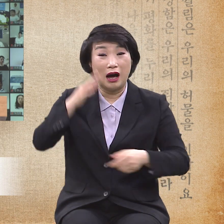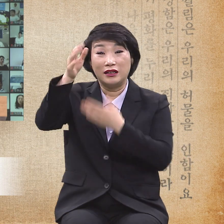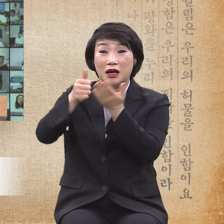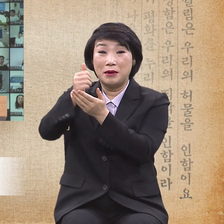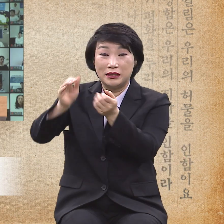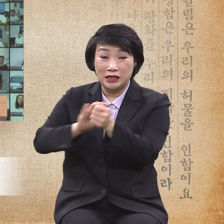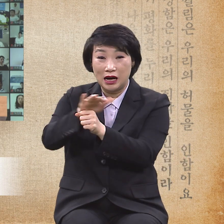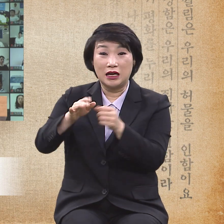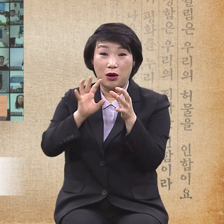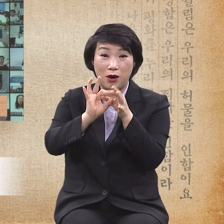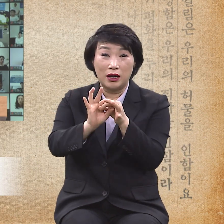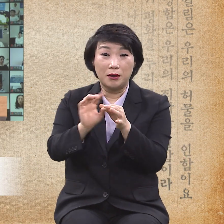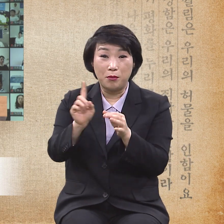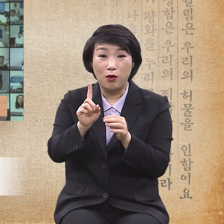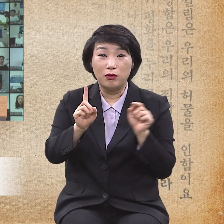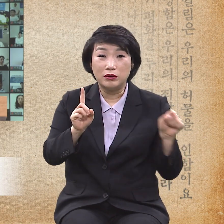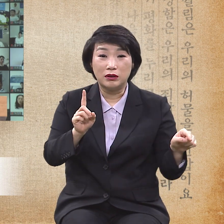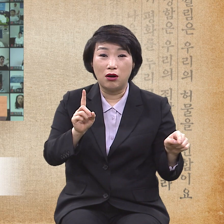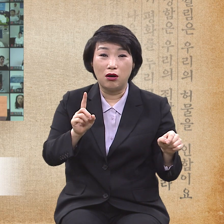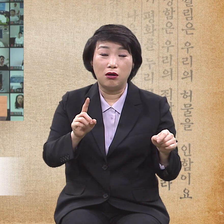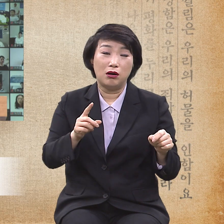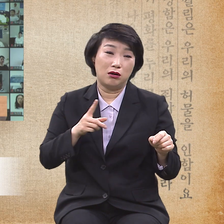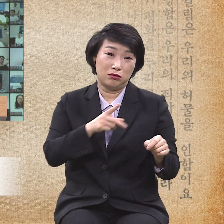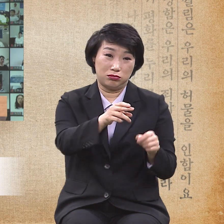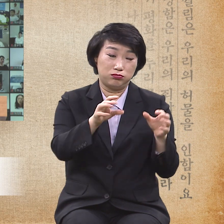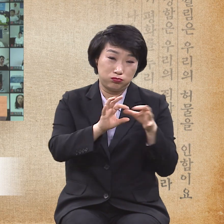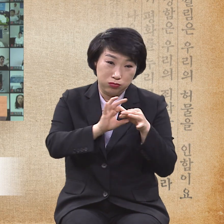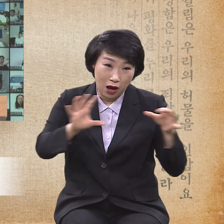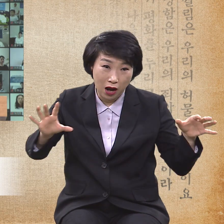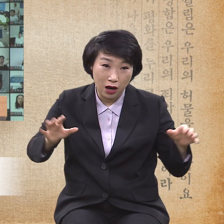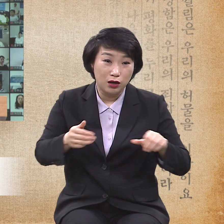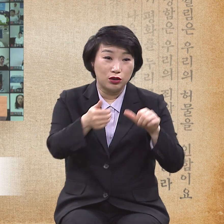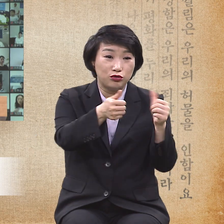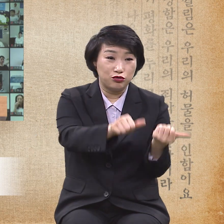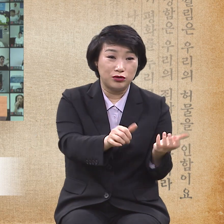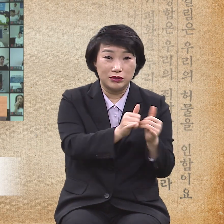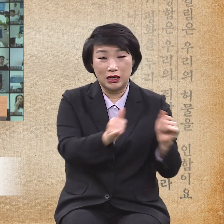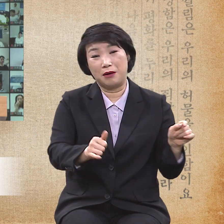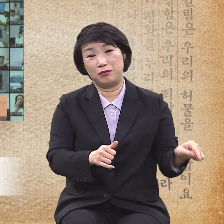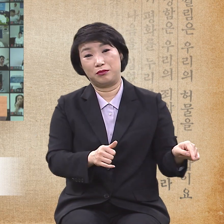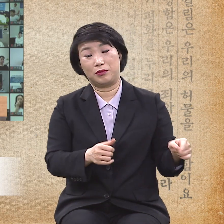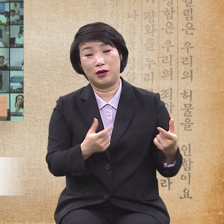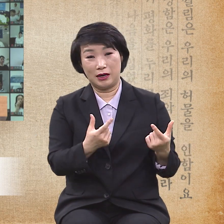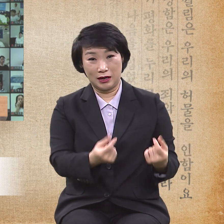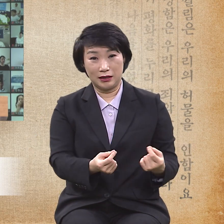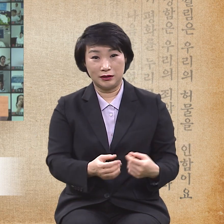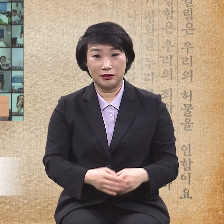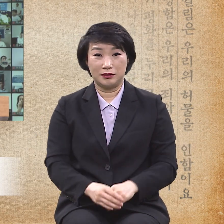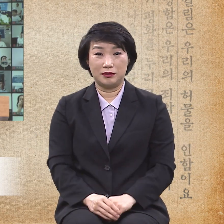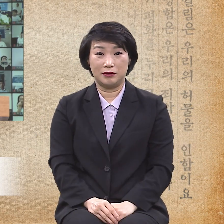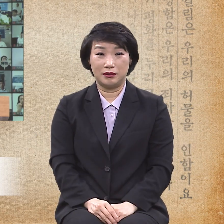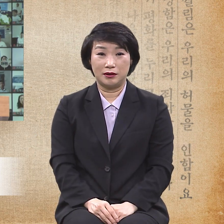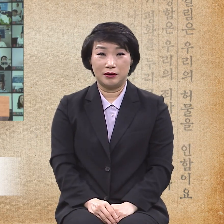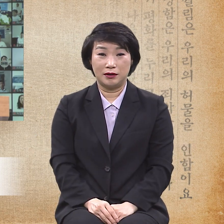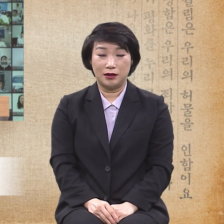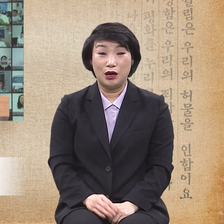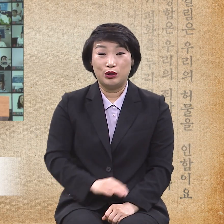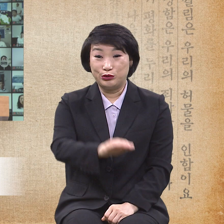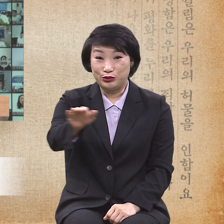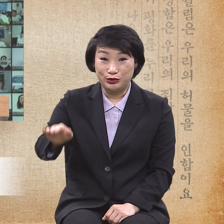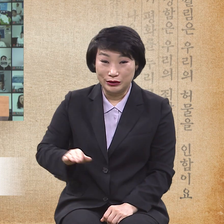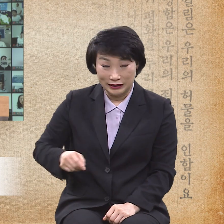하나님의 사랑의 관계가 끊어져서 죽어버린 사람이라 그 말입니다.